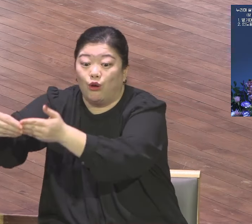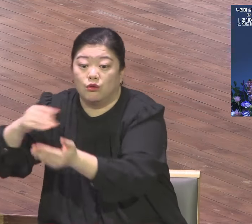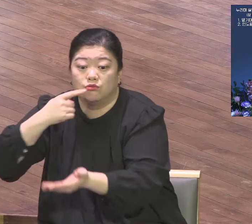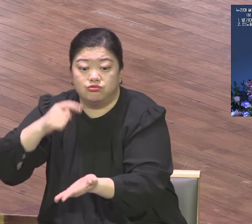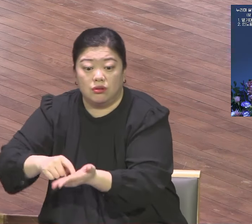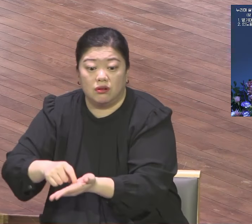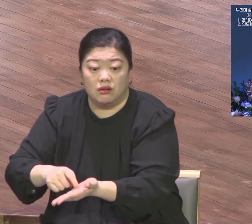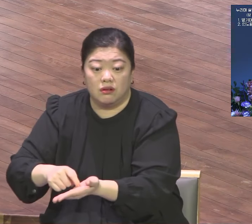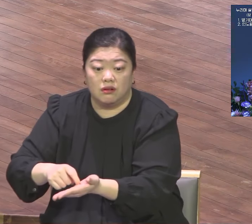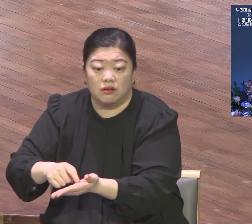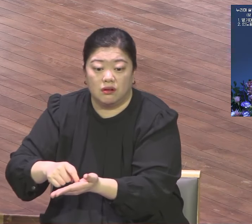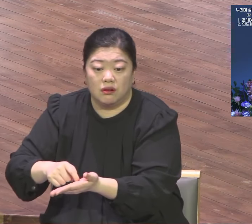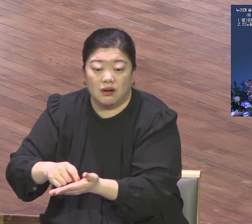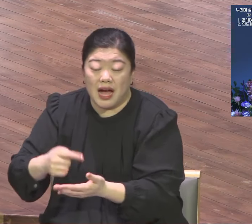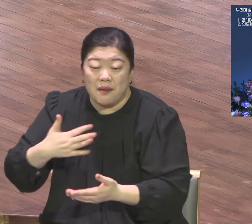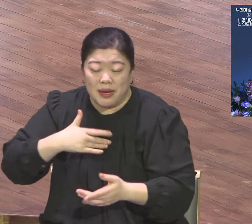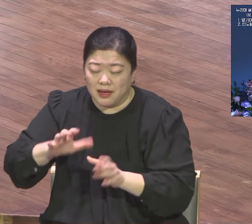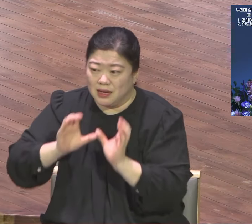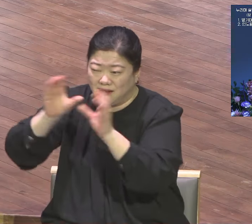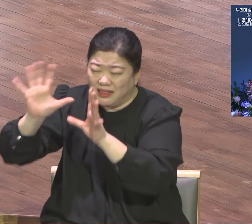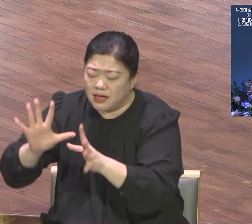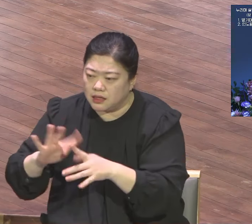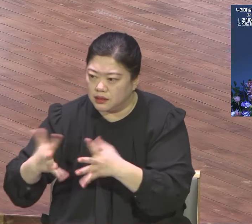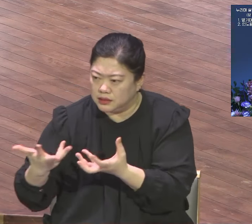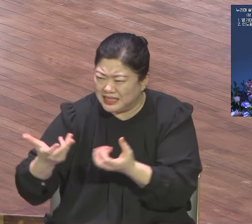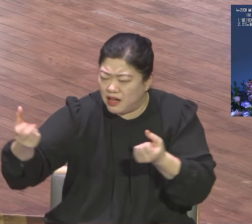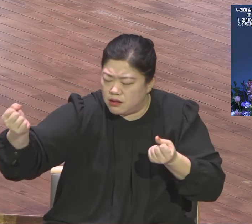제가 말씀드리잖아요. 갈 바 알지 못하고 나는